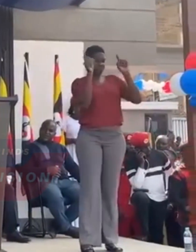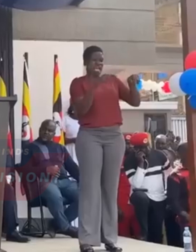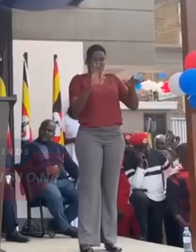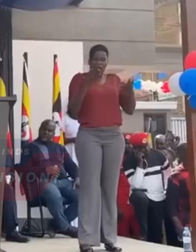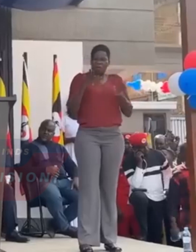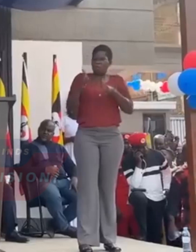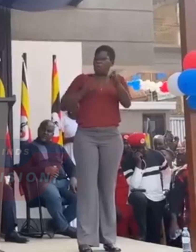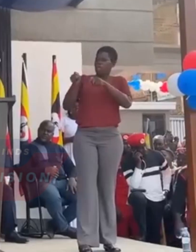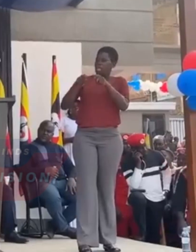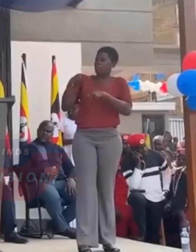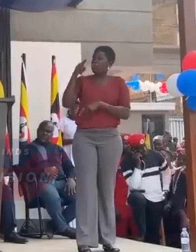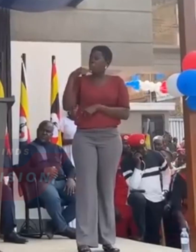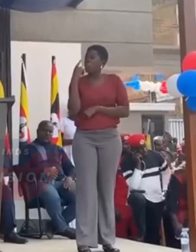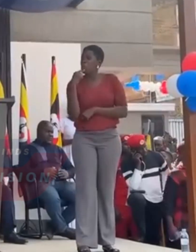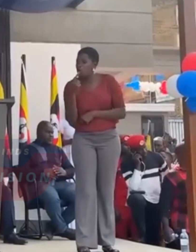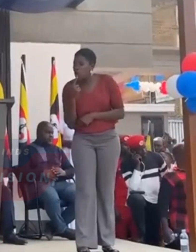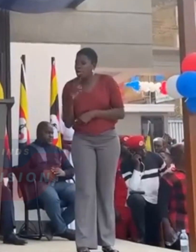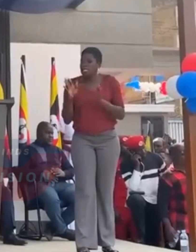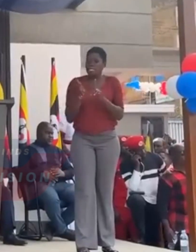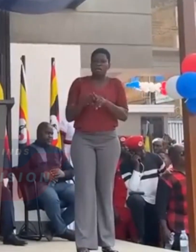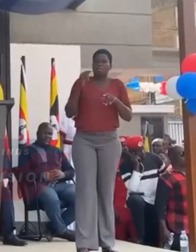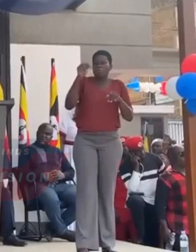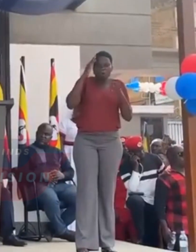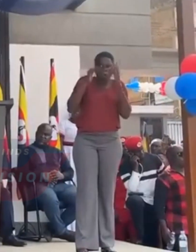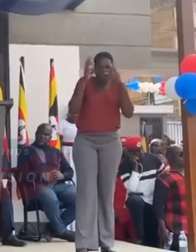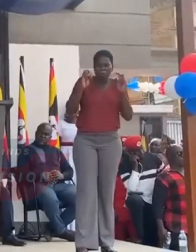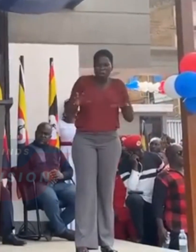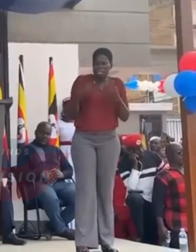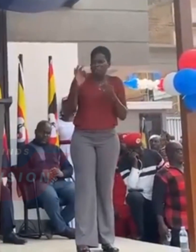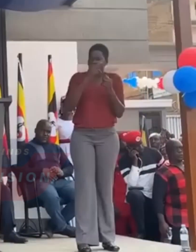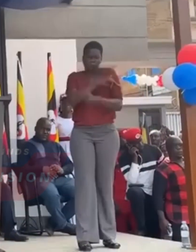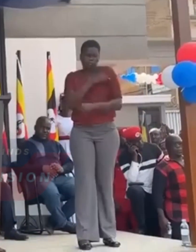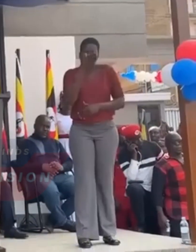ngeri gyokulemberwamu ngatofayo bawali wa madwaliro obato wali